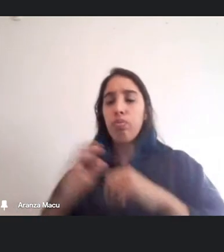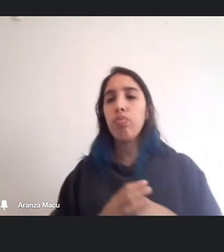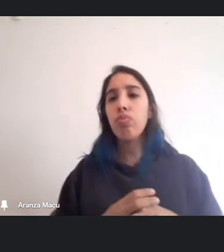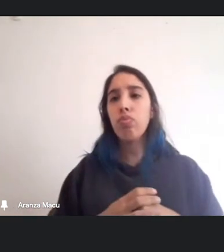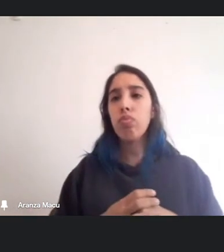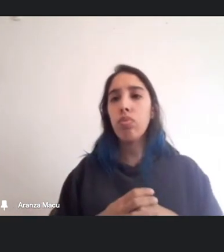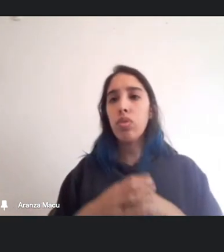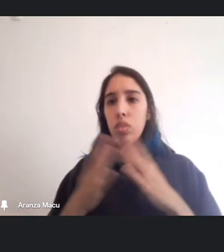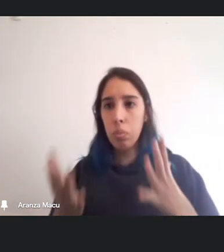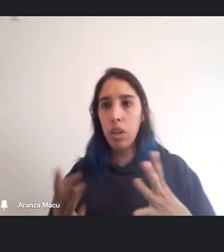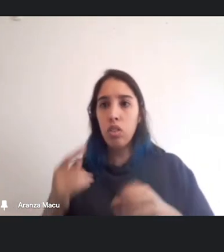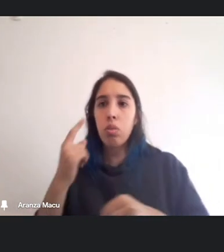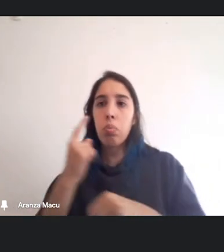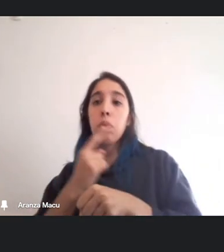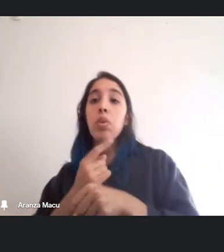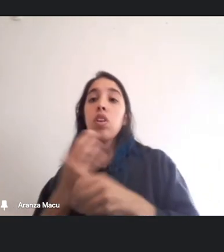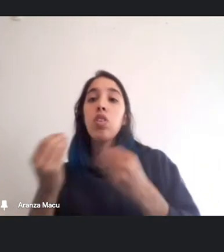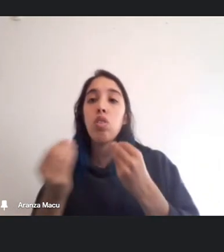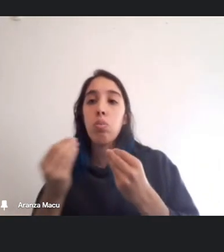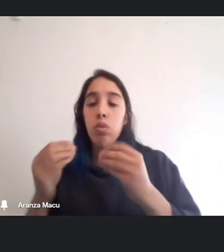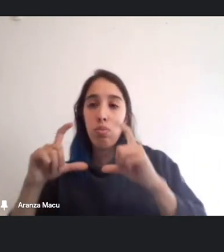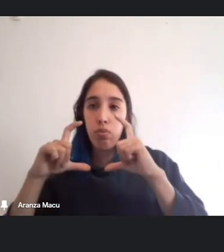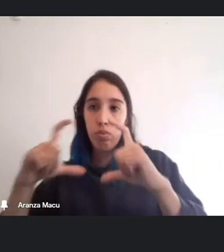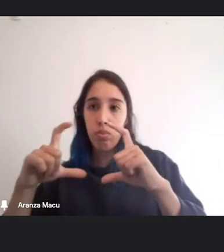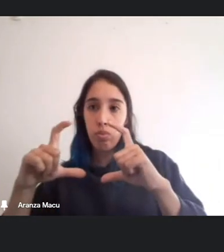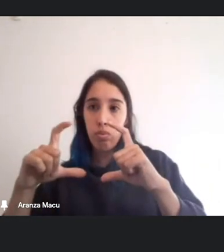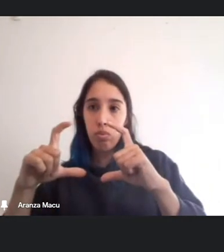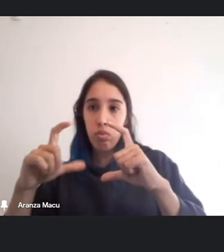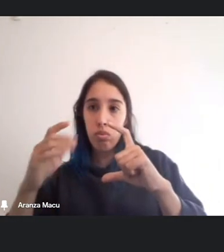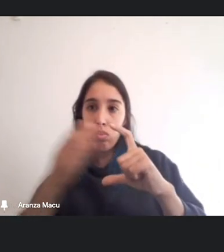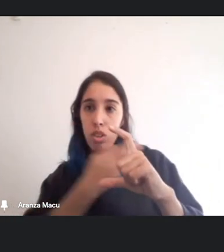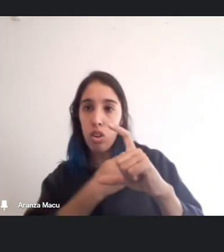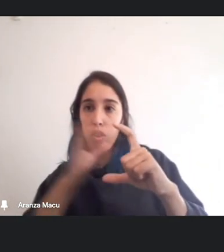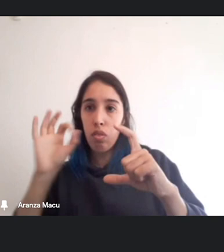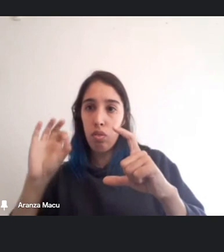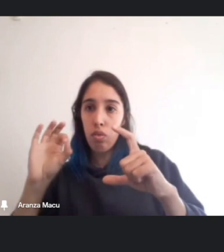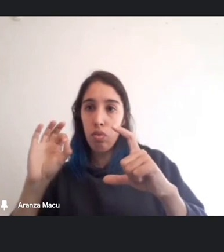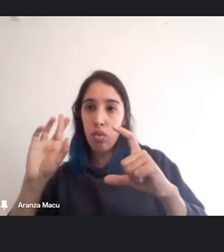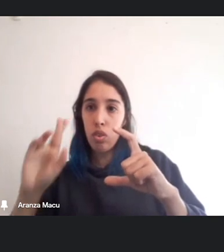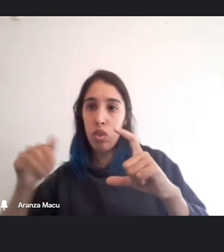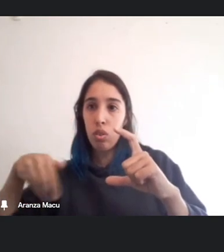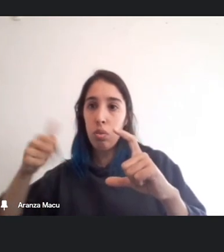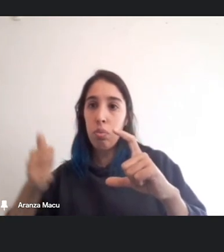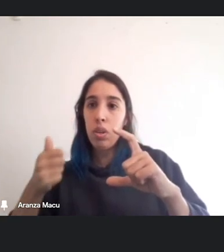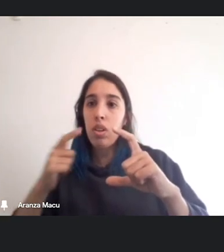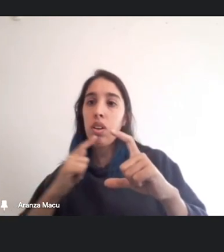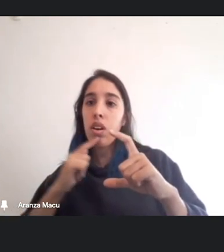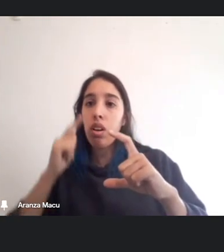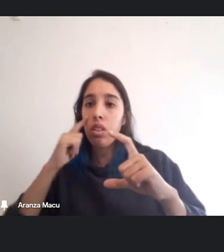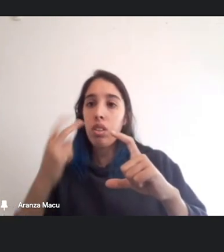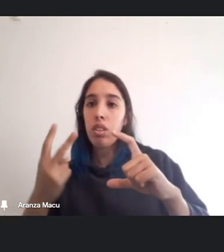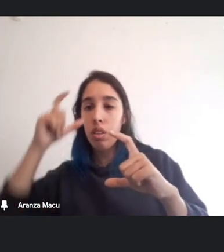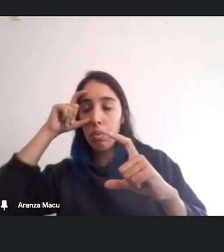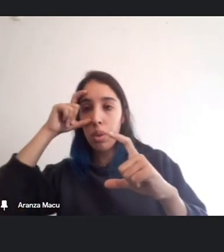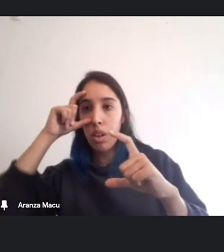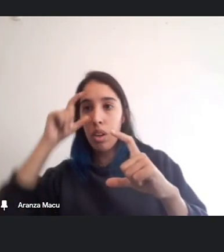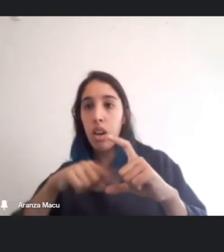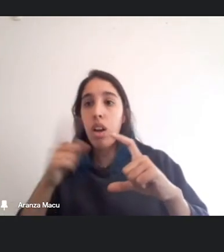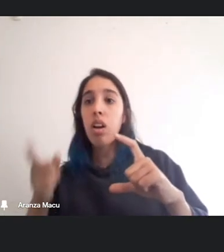esta enumeración, desde formativa hasta hacer de forma. Bien, ¿el otro?